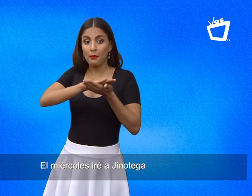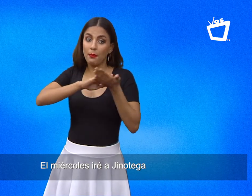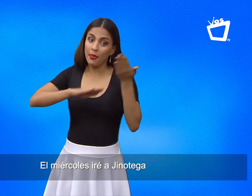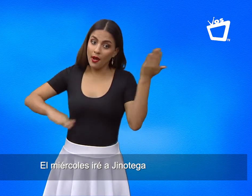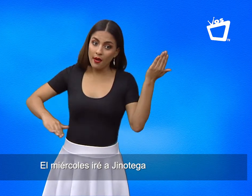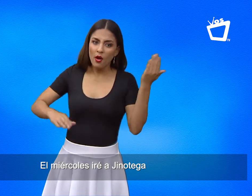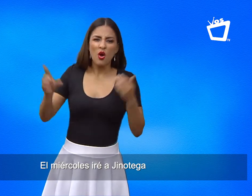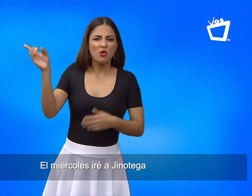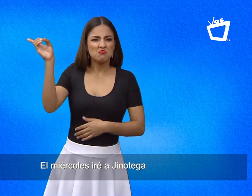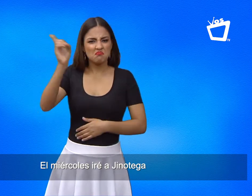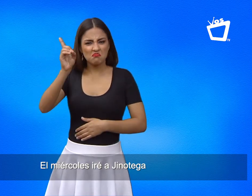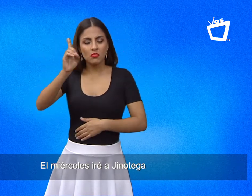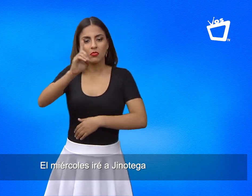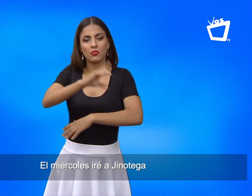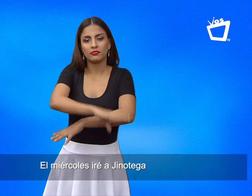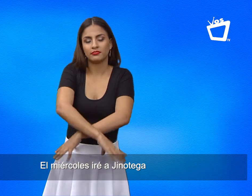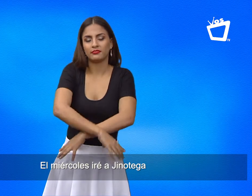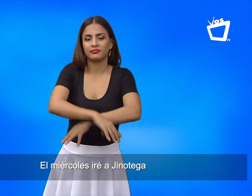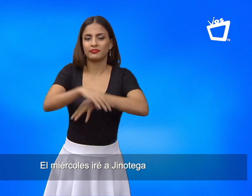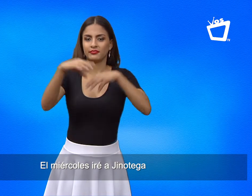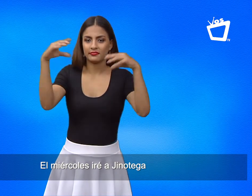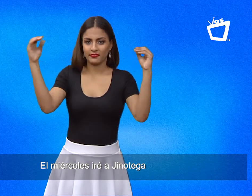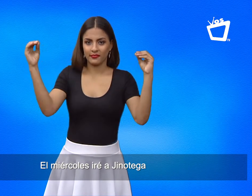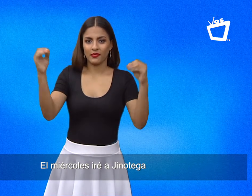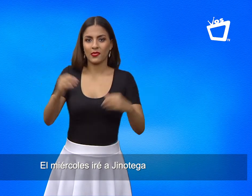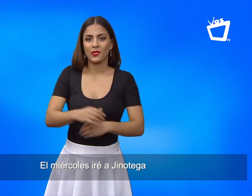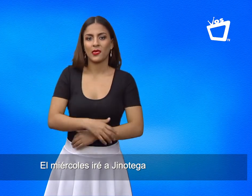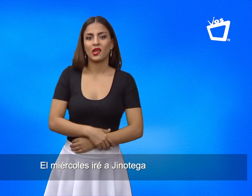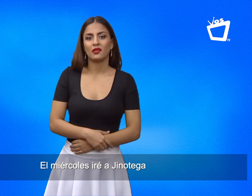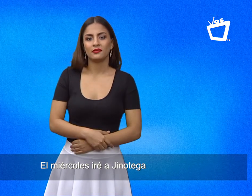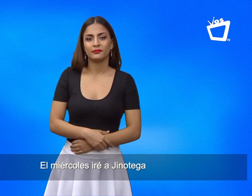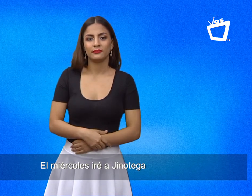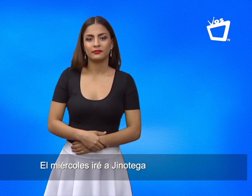El miércoles iré a Jinotega.